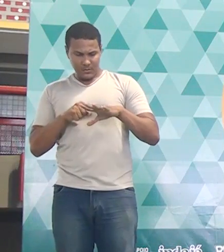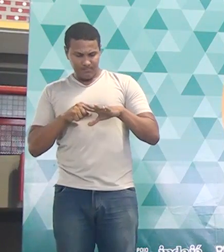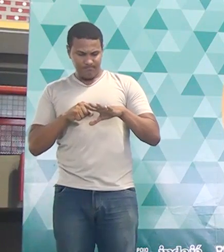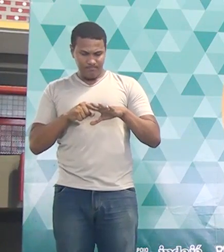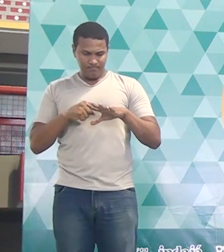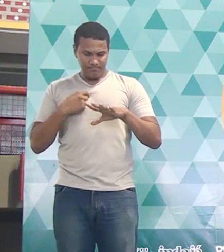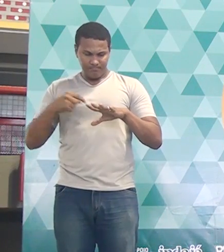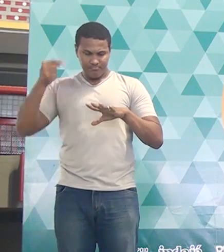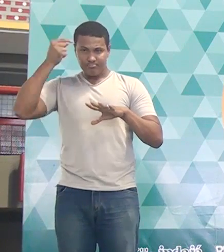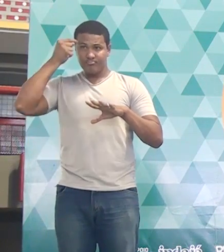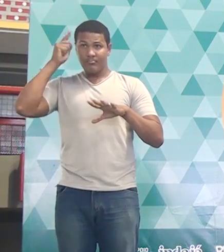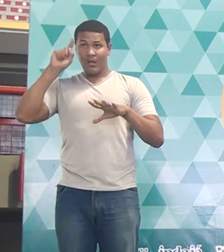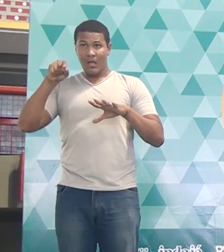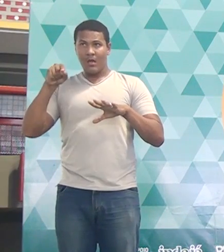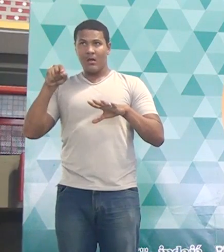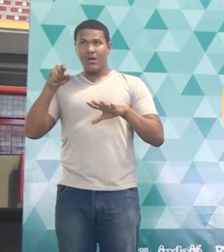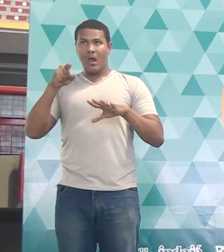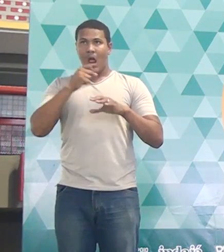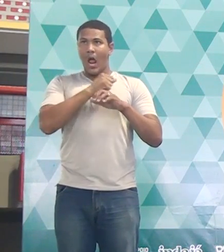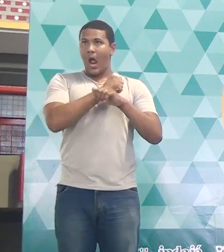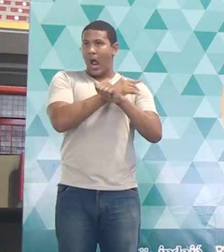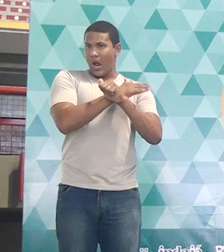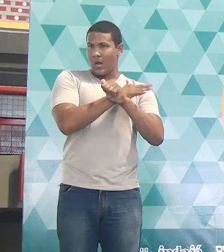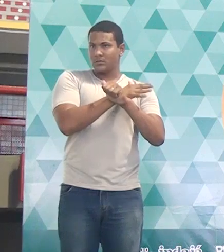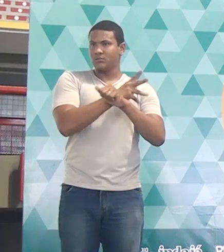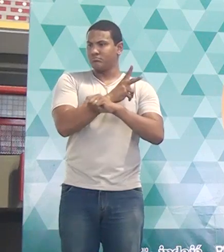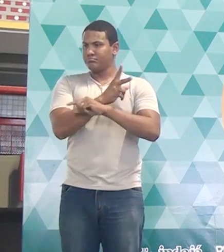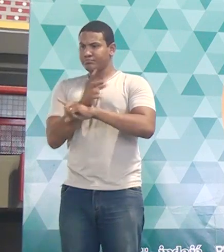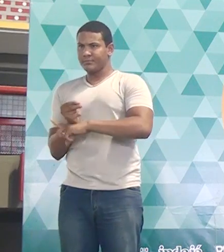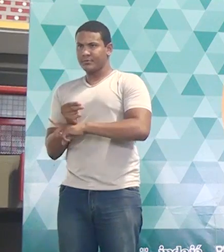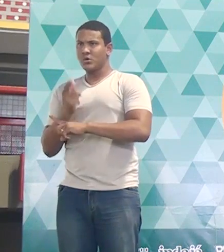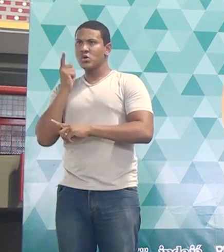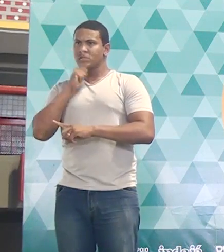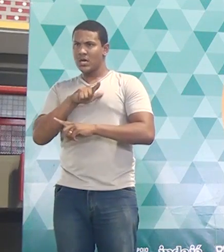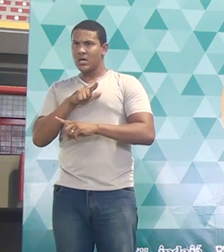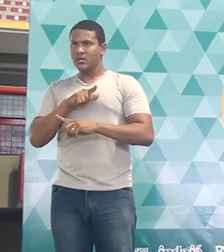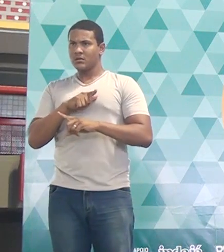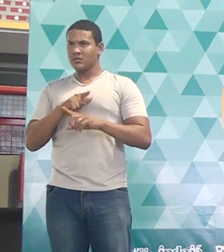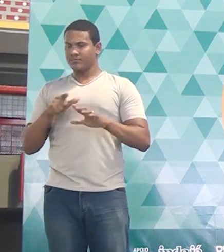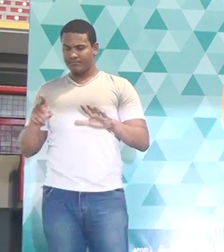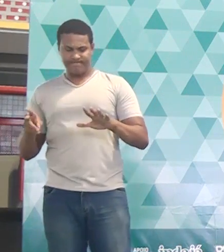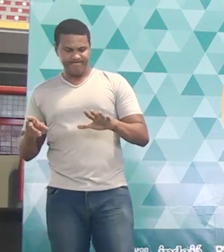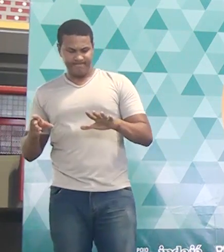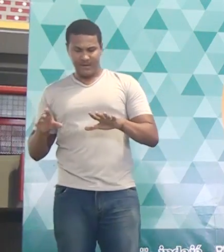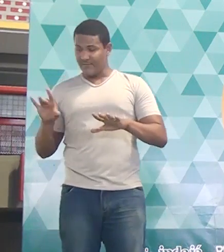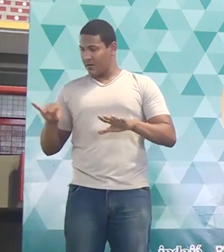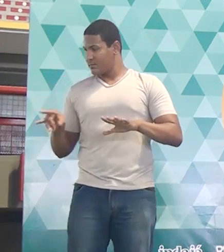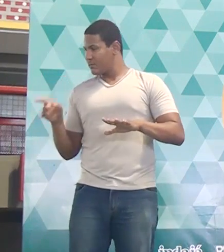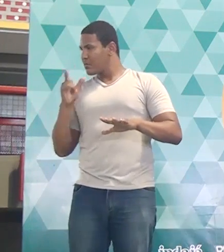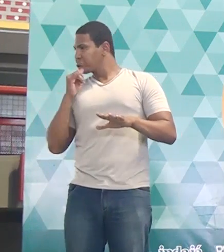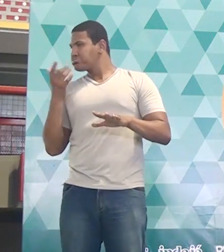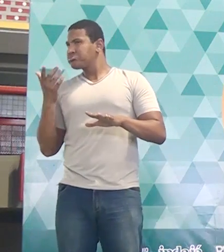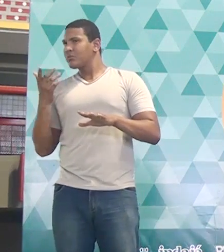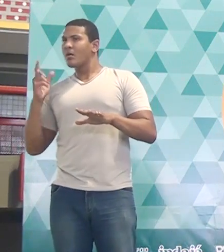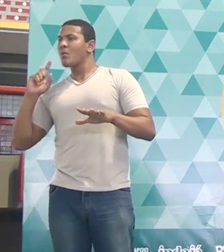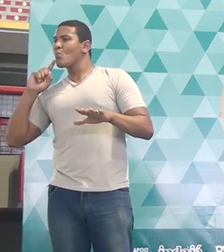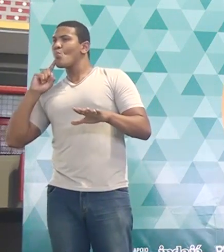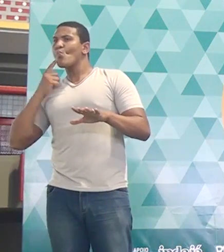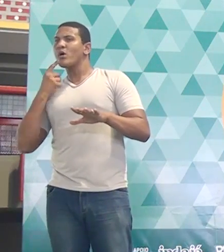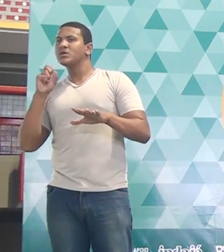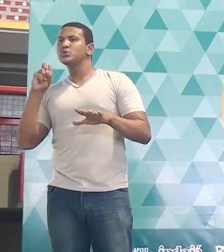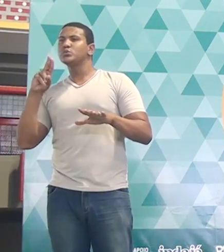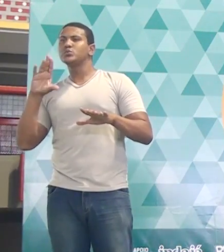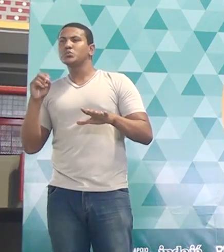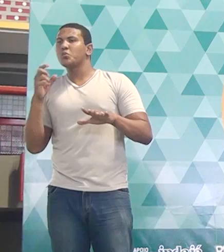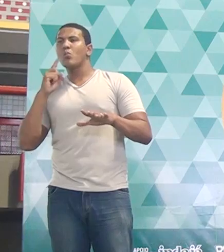Lembrei que a substância que anula é a oposta dela. E encontrei em casa alguém